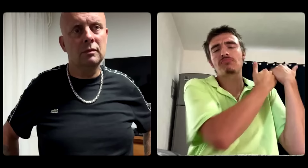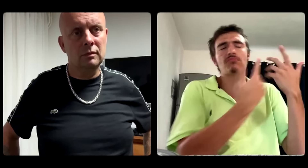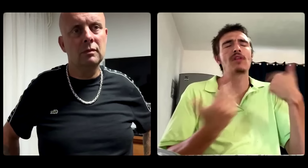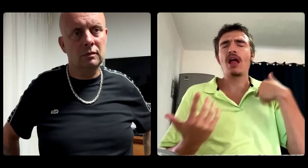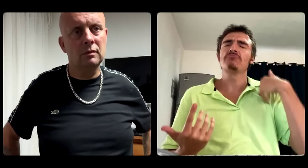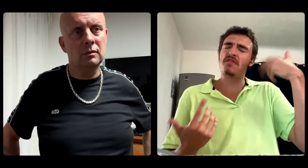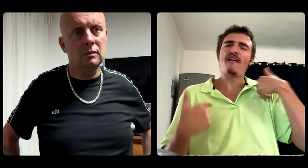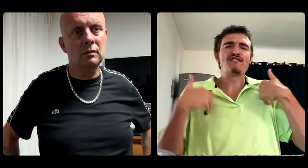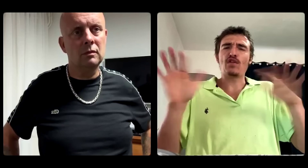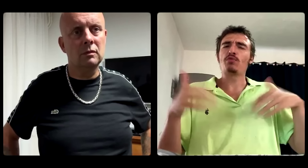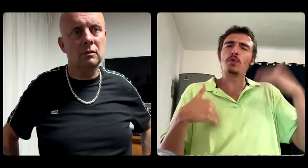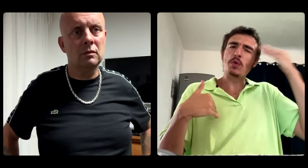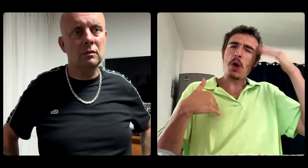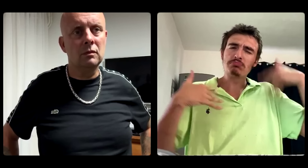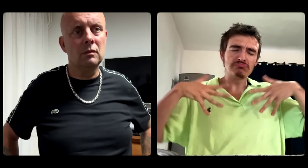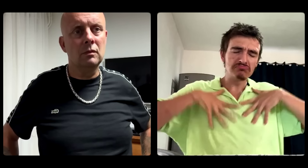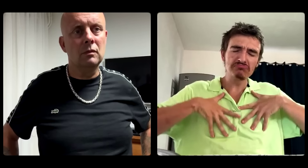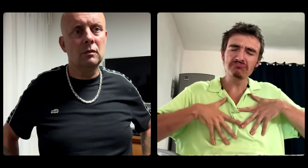Dus je zegt nog een keertje dan?